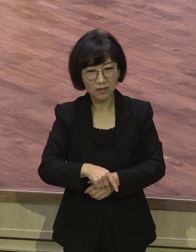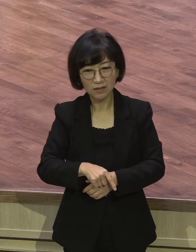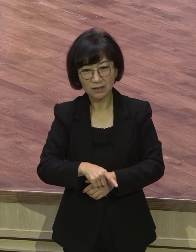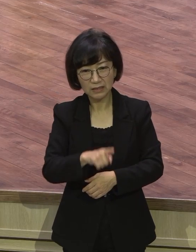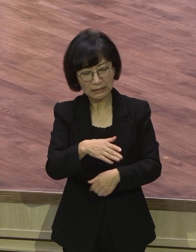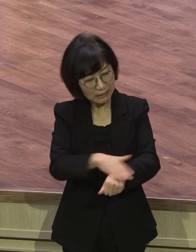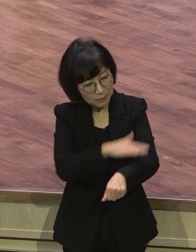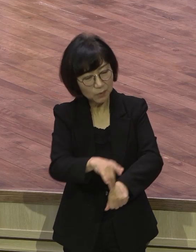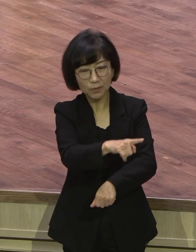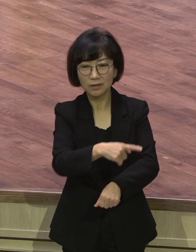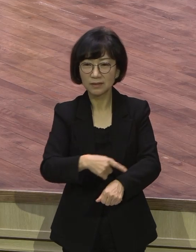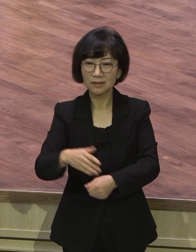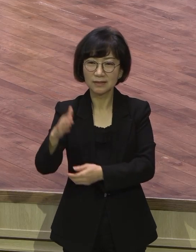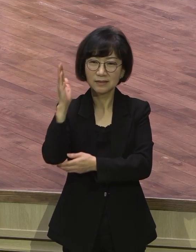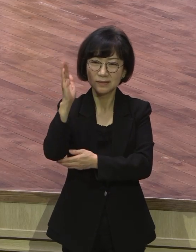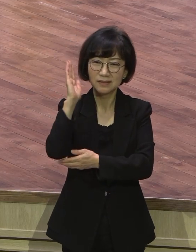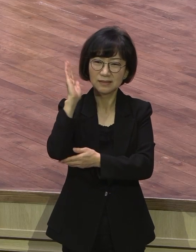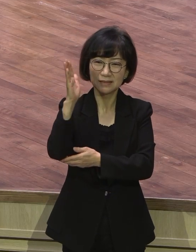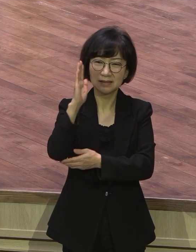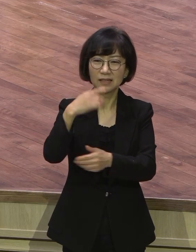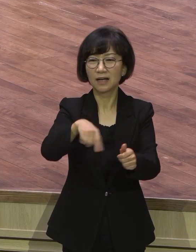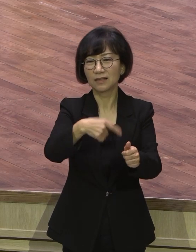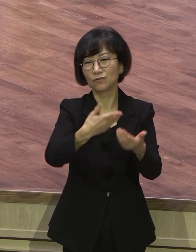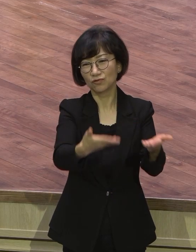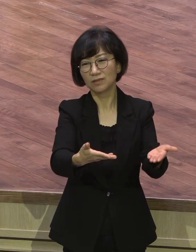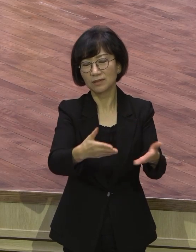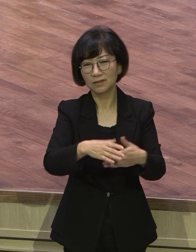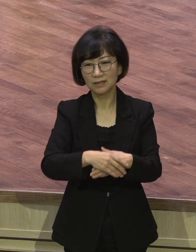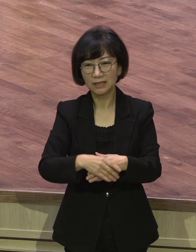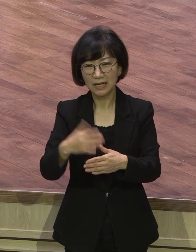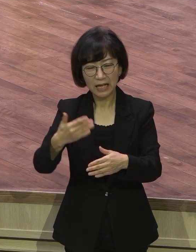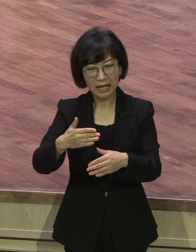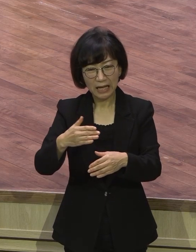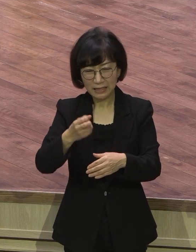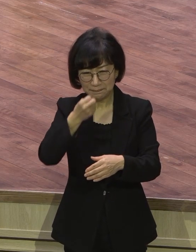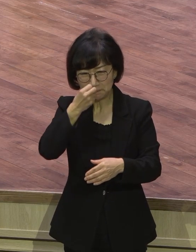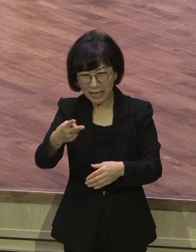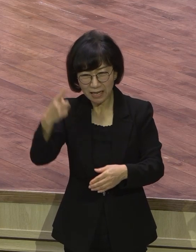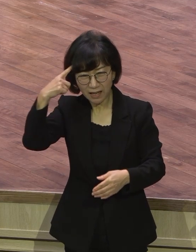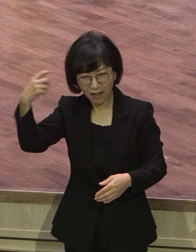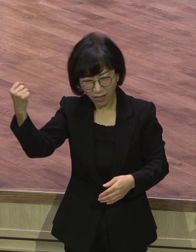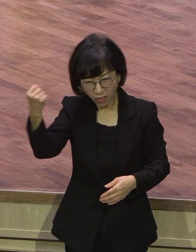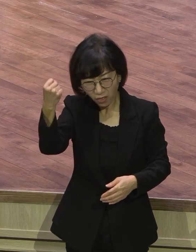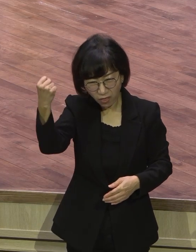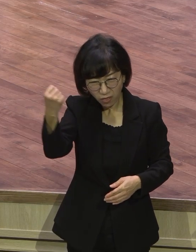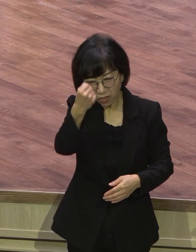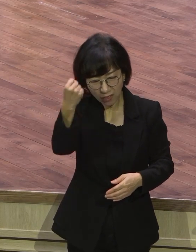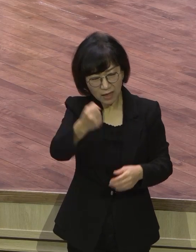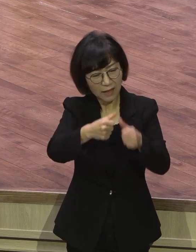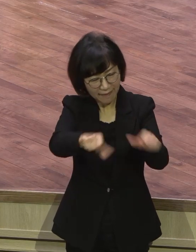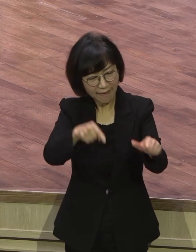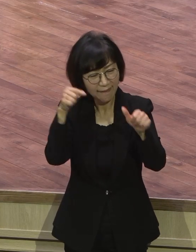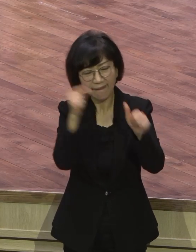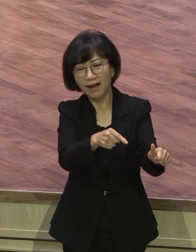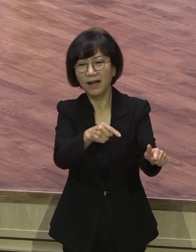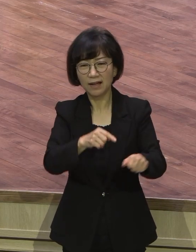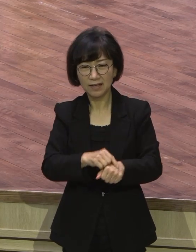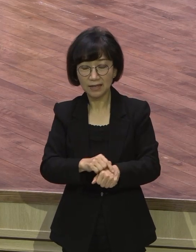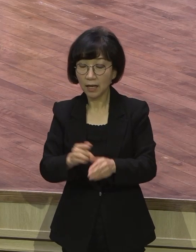예수님은 이런 잘못된 예츠를 깨고 있는 겁니다. 깨고 있어요. 예수님은 오히려 원수를 사랑하고